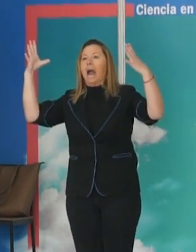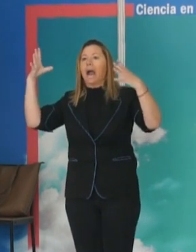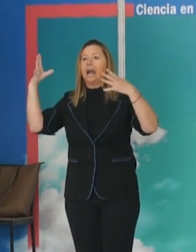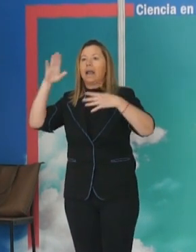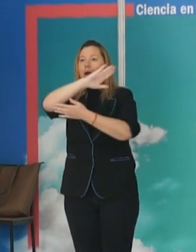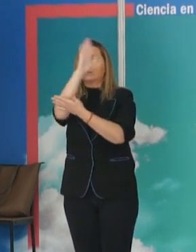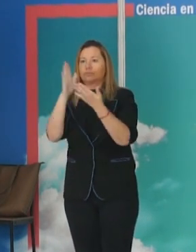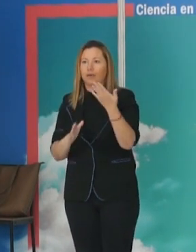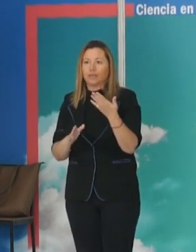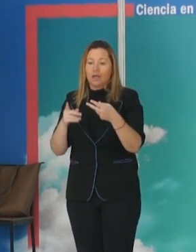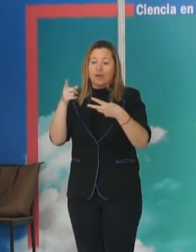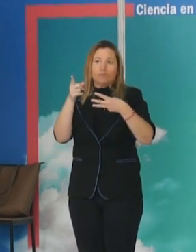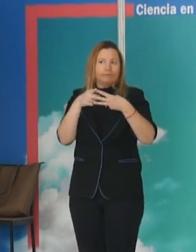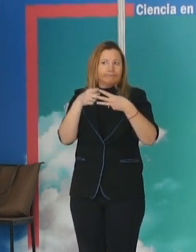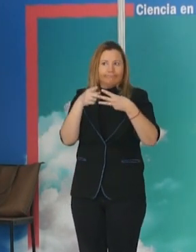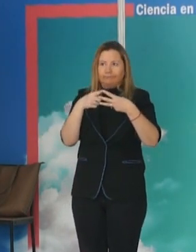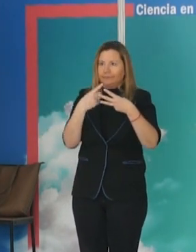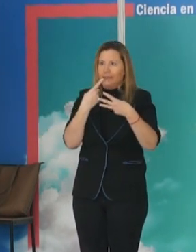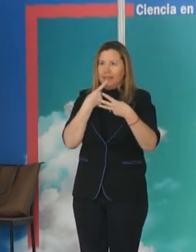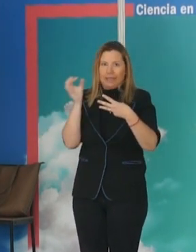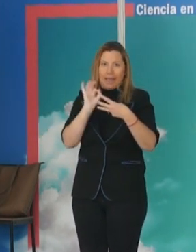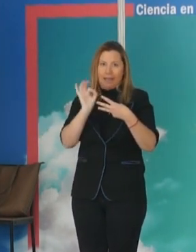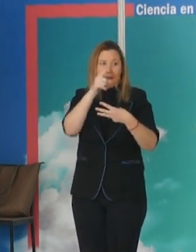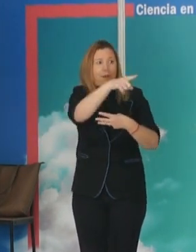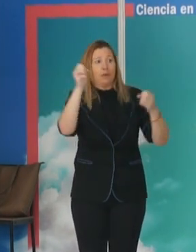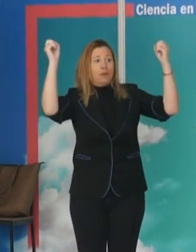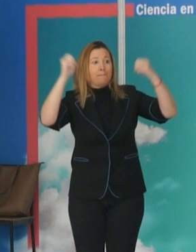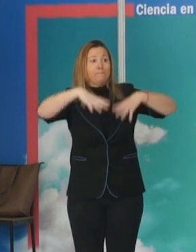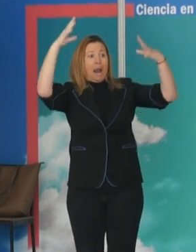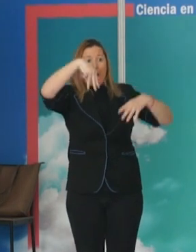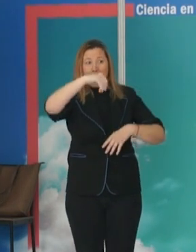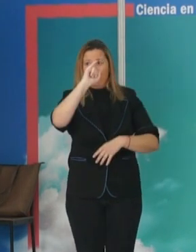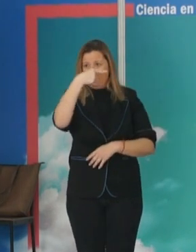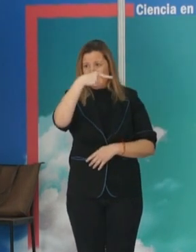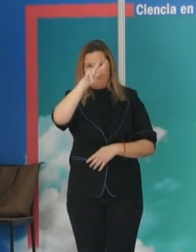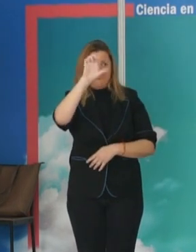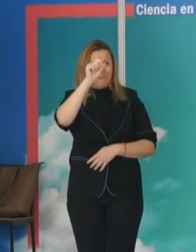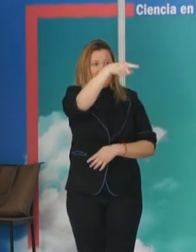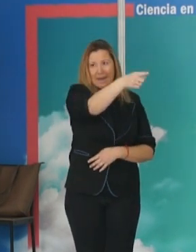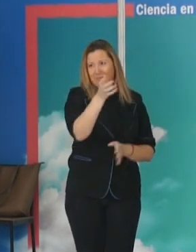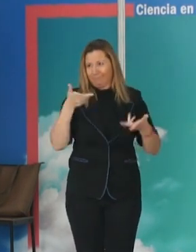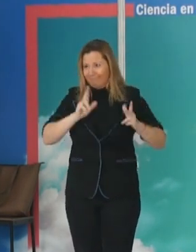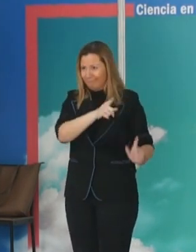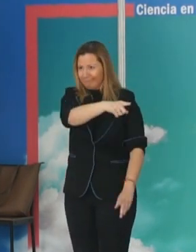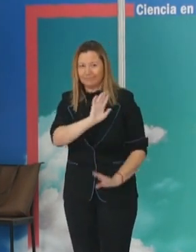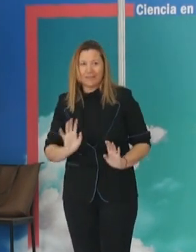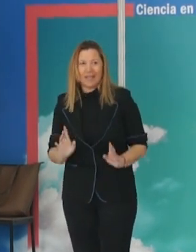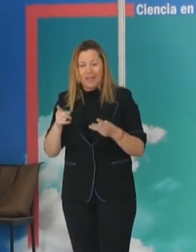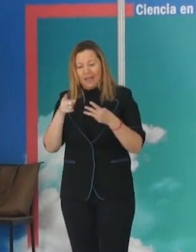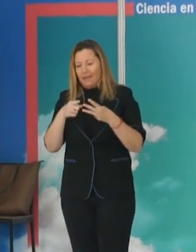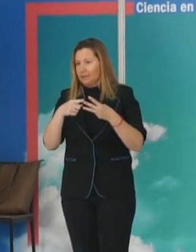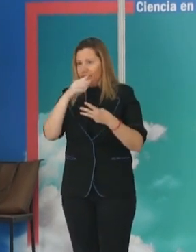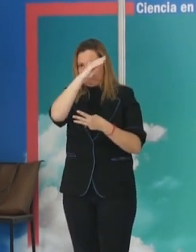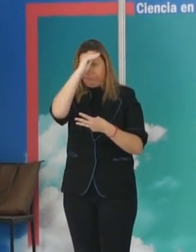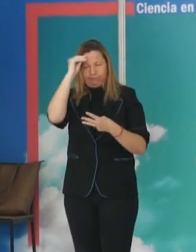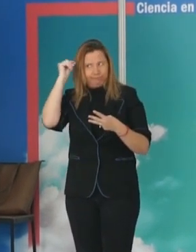escenario no me atrevo a decir absolutamente nada delante del mago Miguel. De la magia sobrenatural, por Dios bendito, olvidémonos de ella,